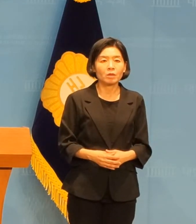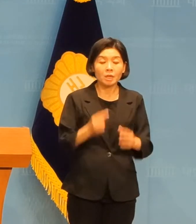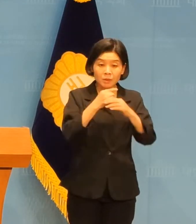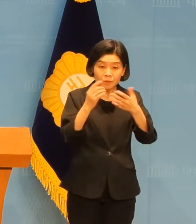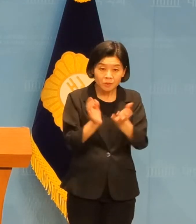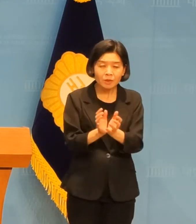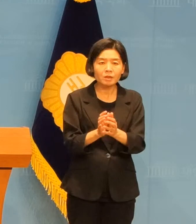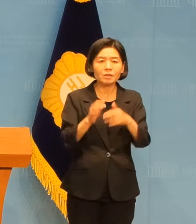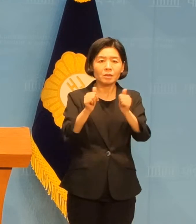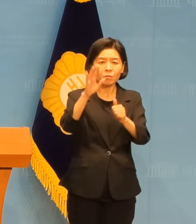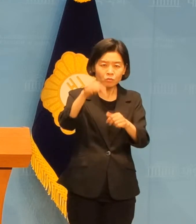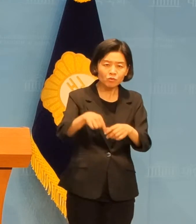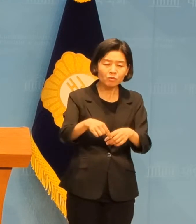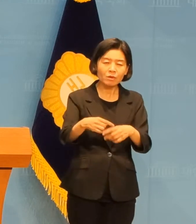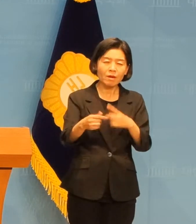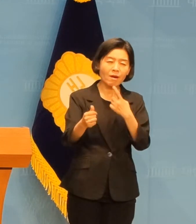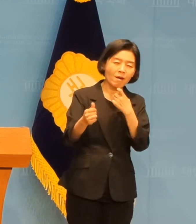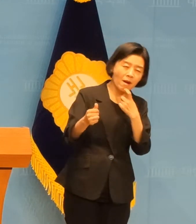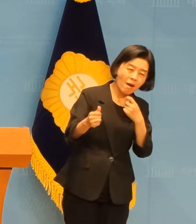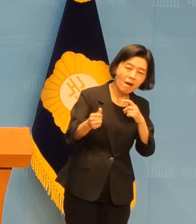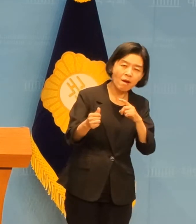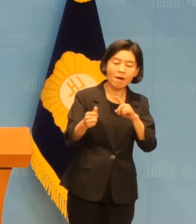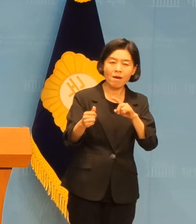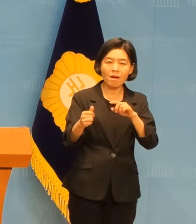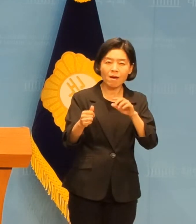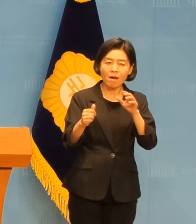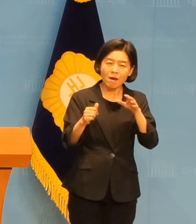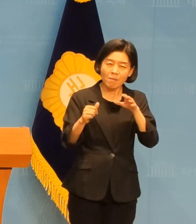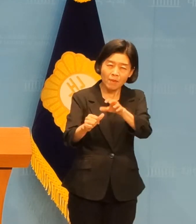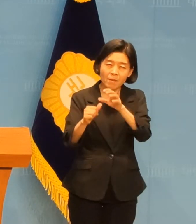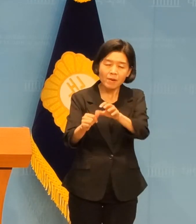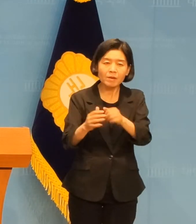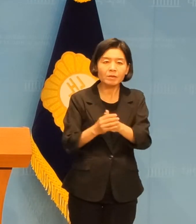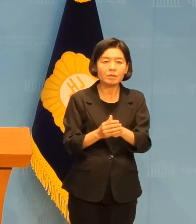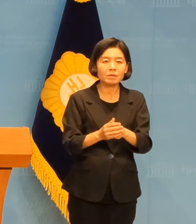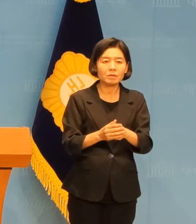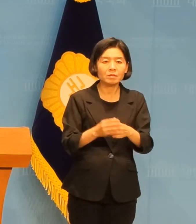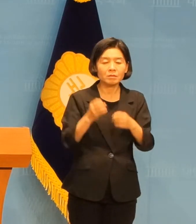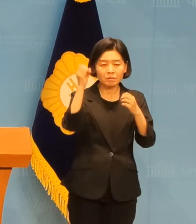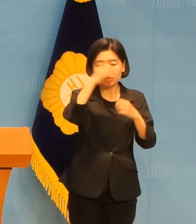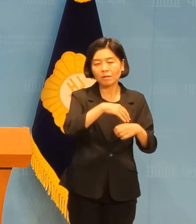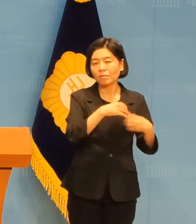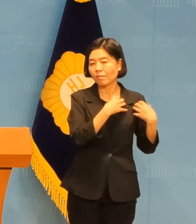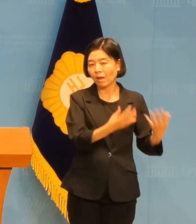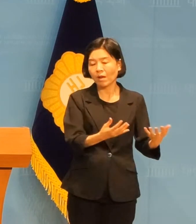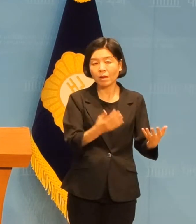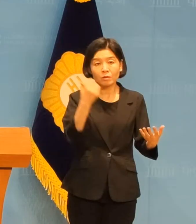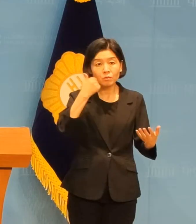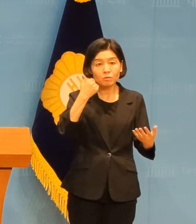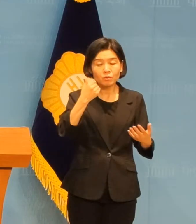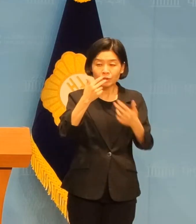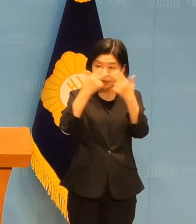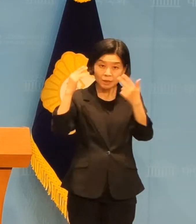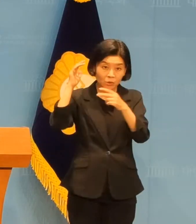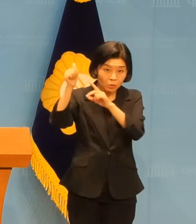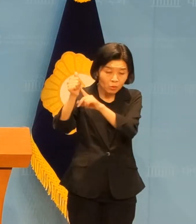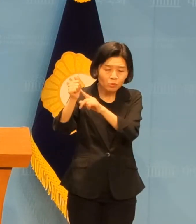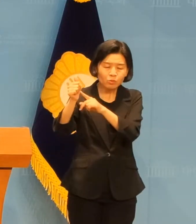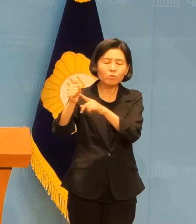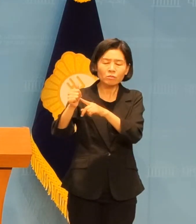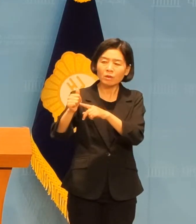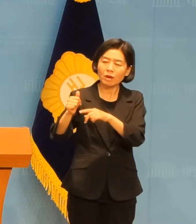민주당의 사법부 겁박과 헌정 파괴를 강 건너 불구경하듯 방관하는 이재명 대통령 역시 다를 바